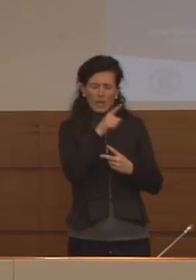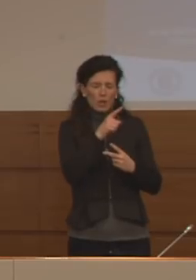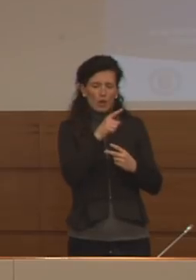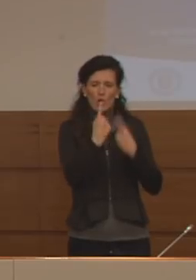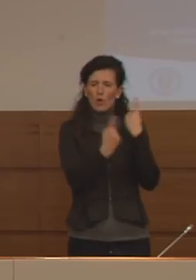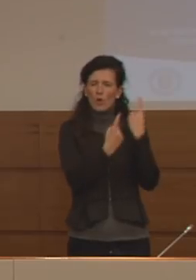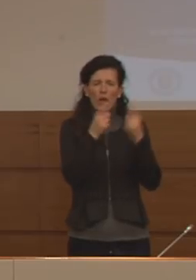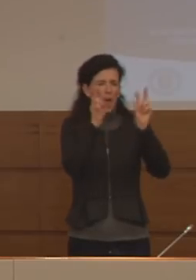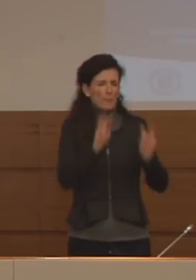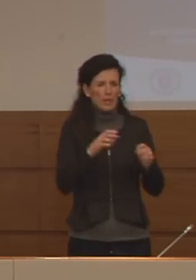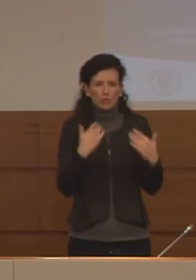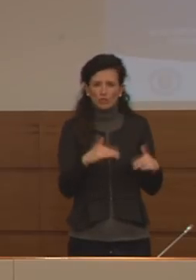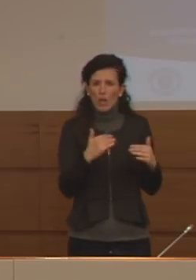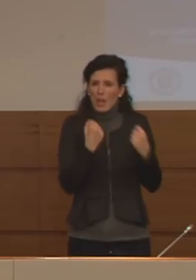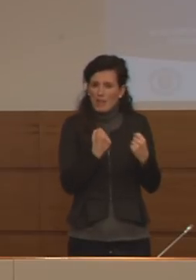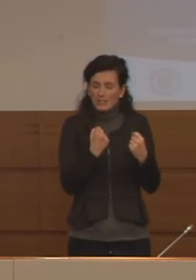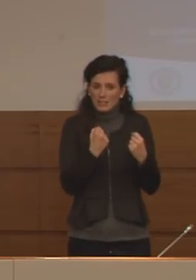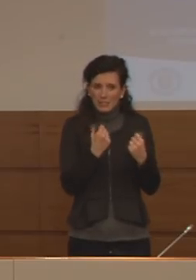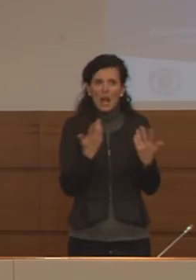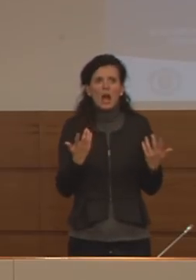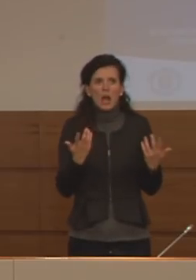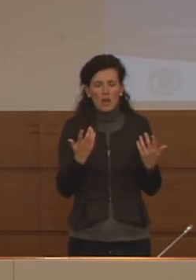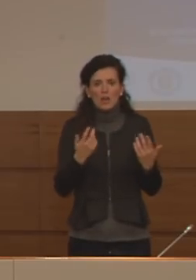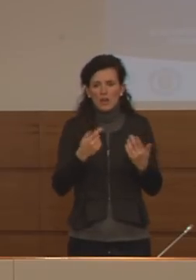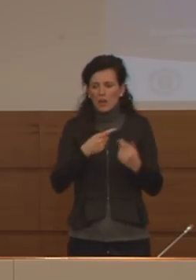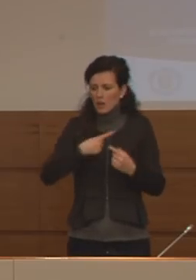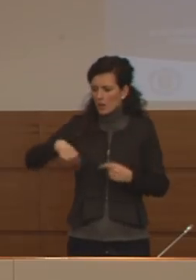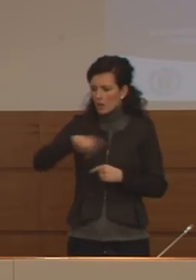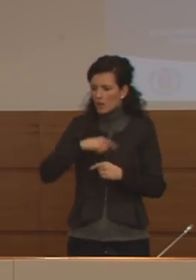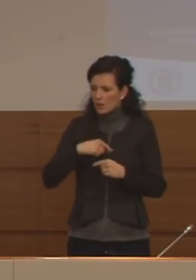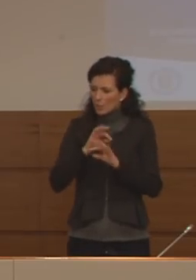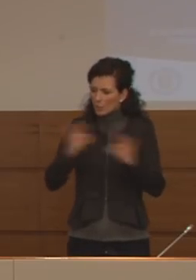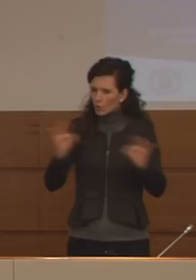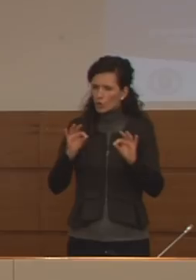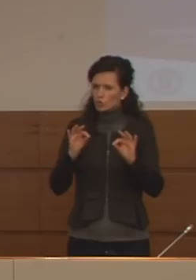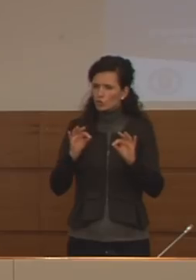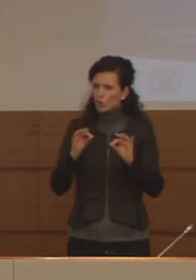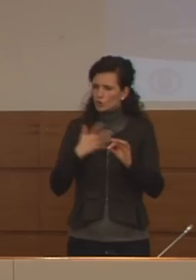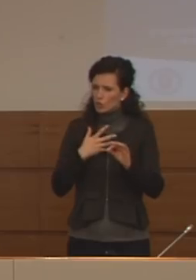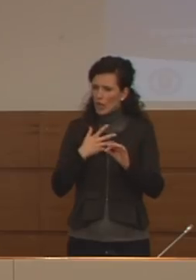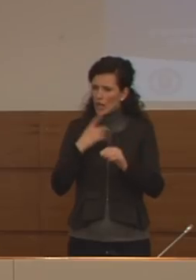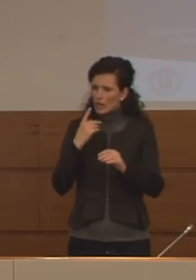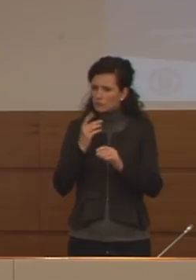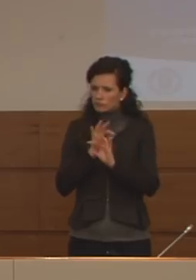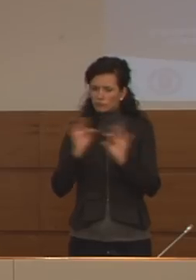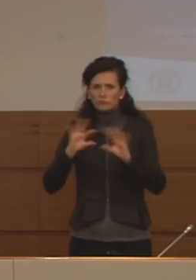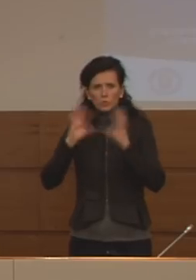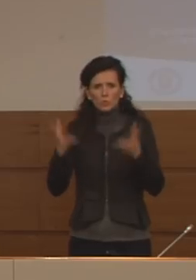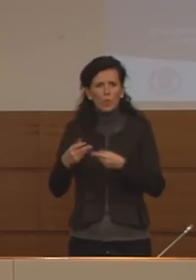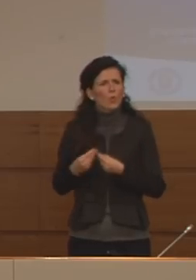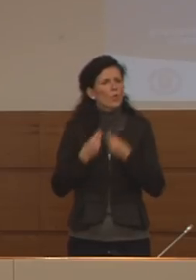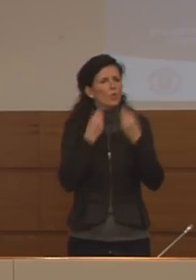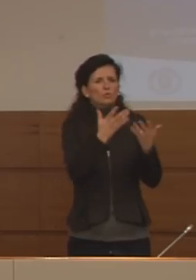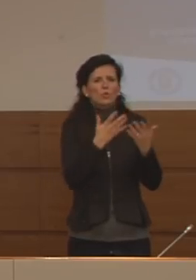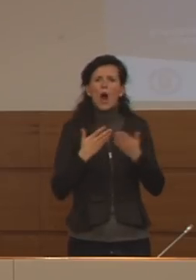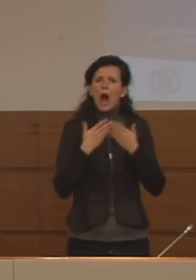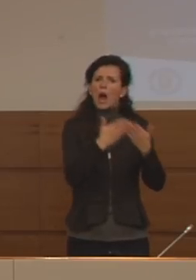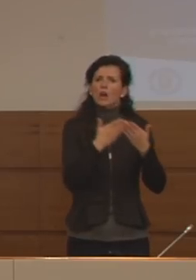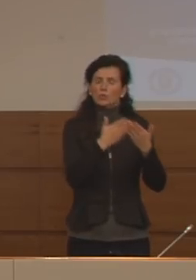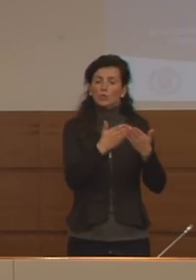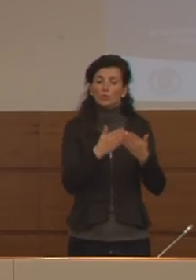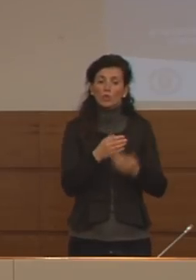inviato la maggior parte di aiuti rispetto anche alle altre regioni in proporzione su circa